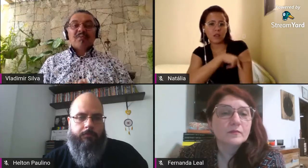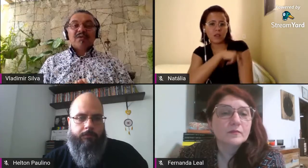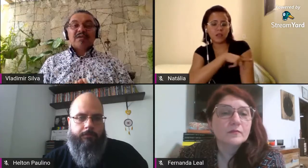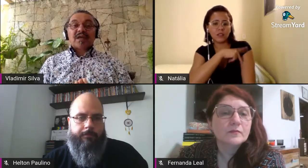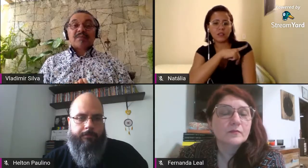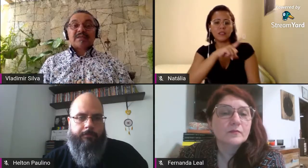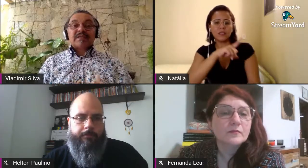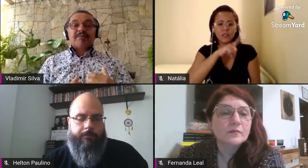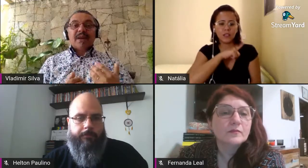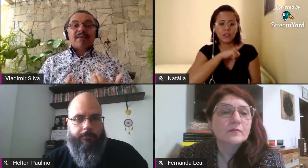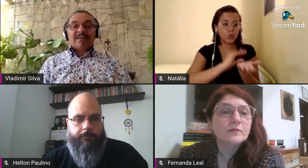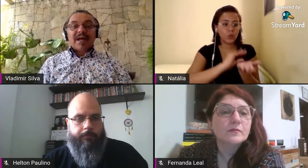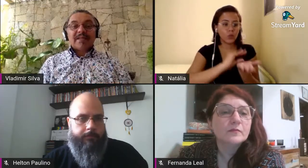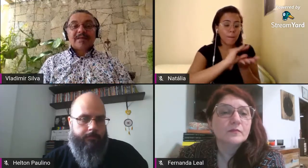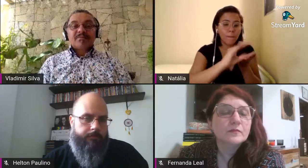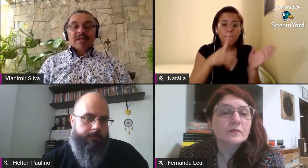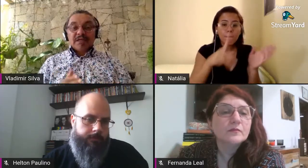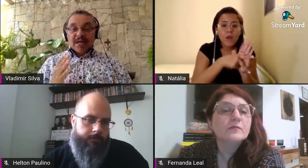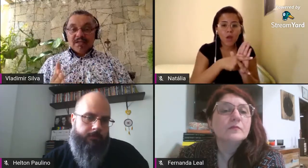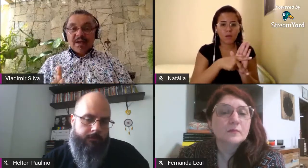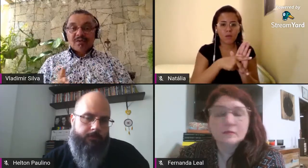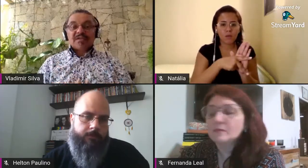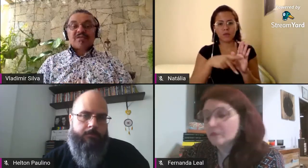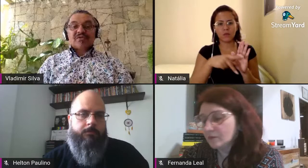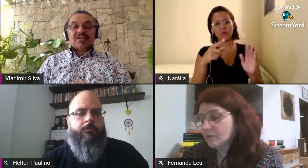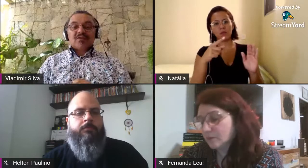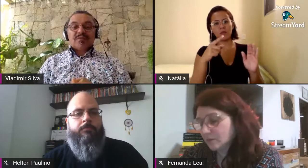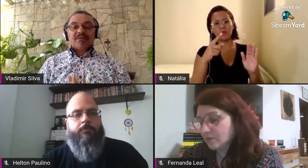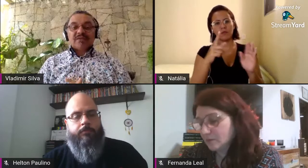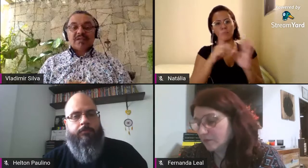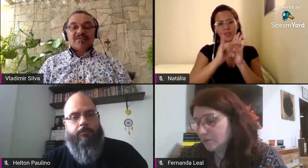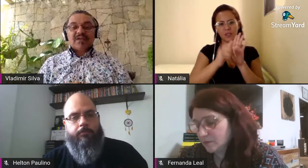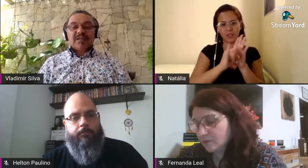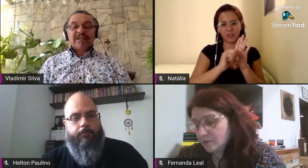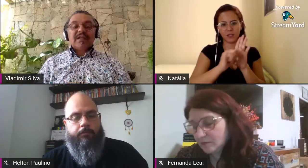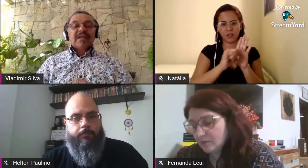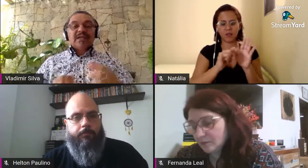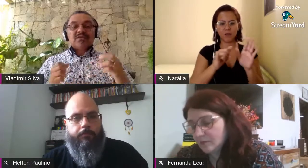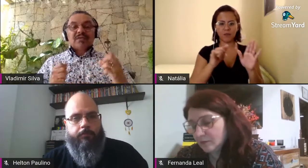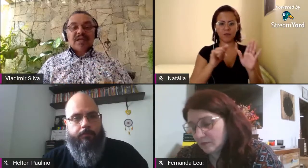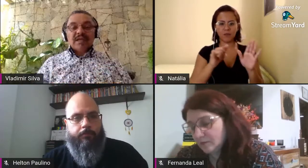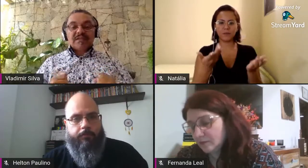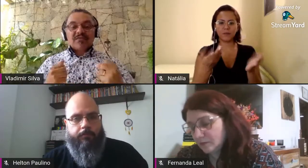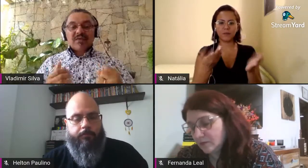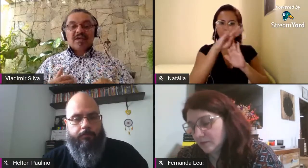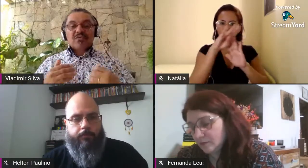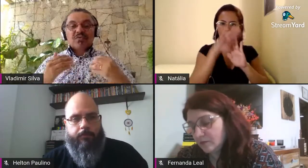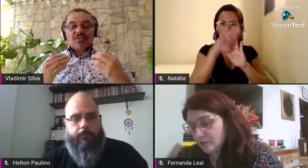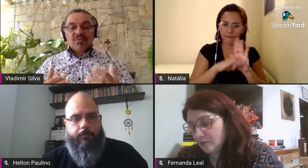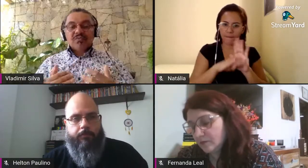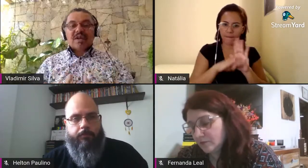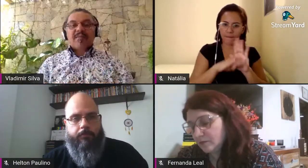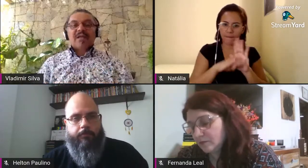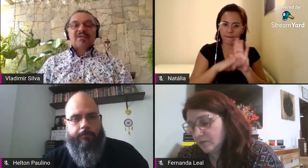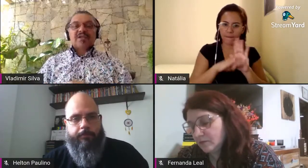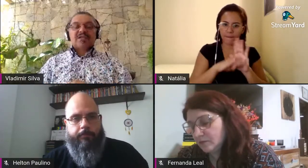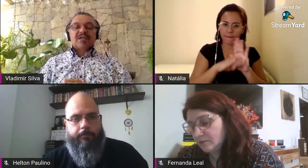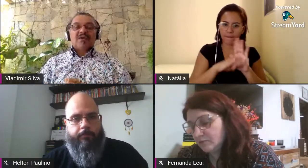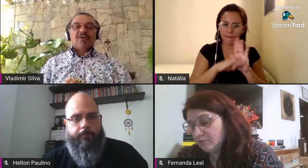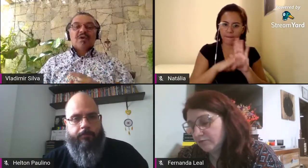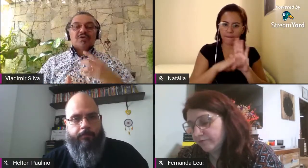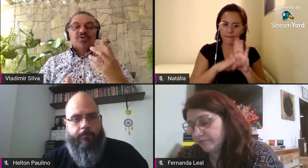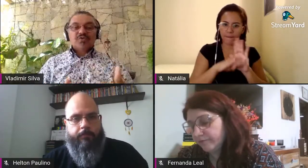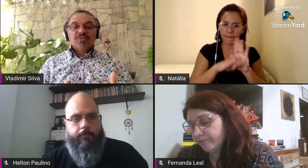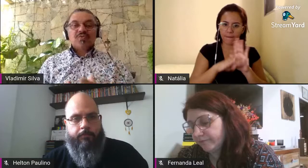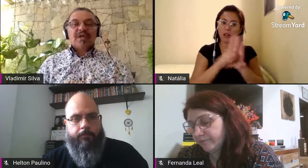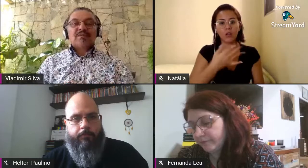Isso é uma política que precisa ser implementada. E aí a nossa sugestão para você, Fernanda, isso tem que ser feito um trabalho de